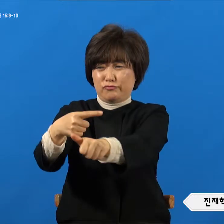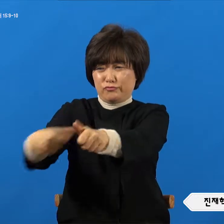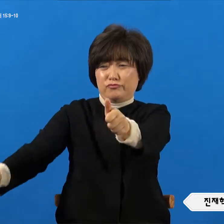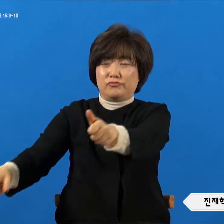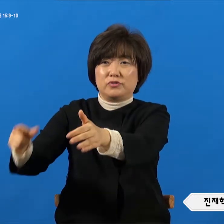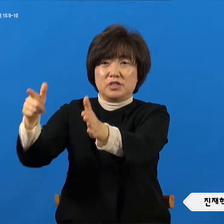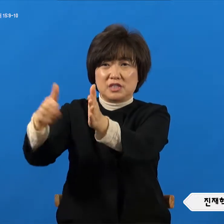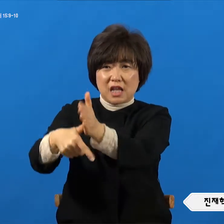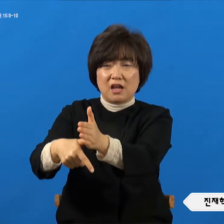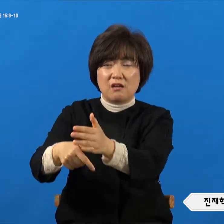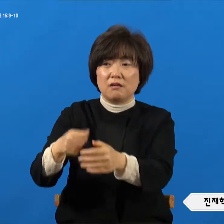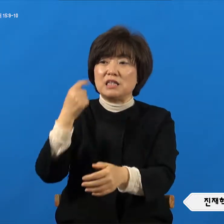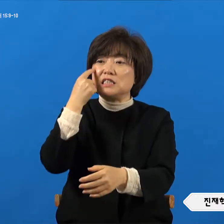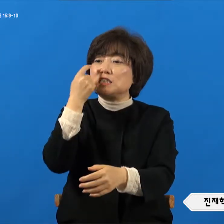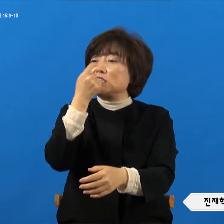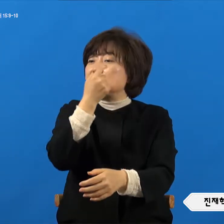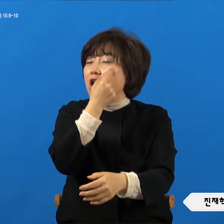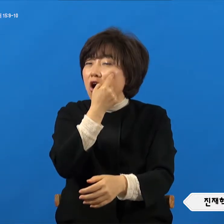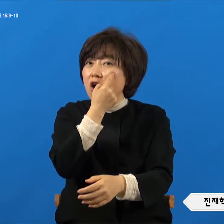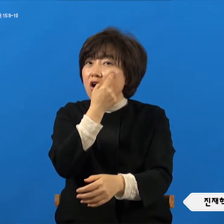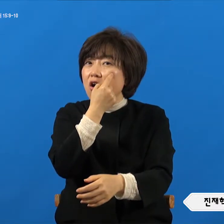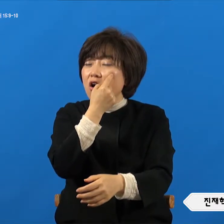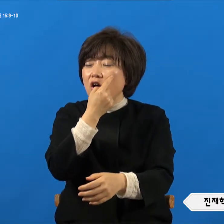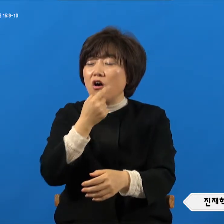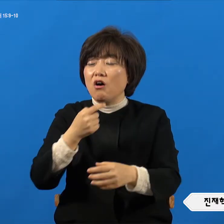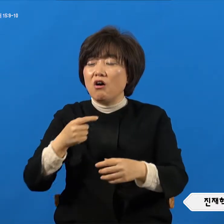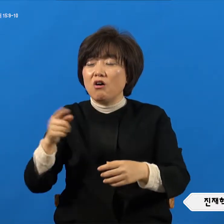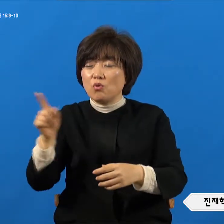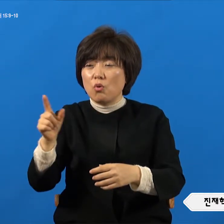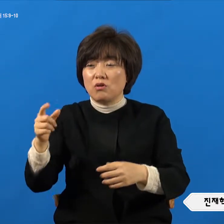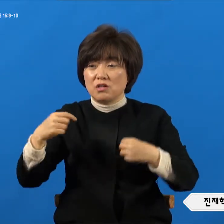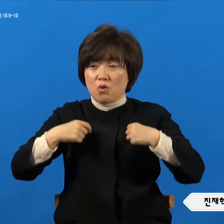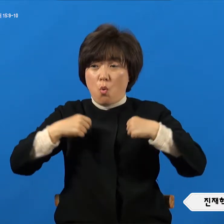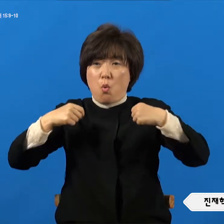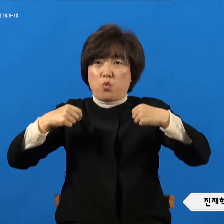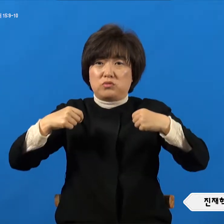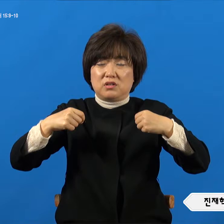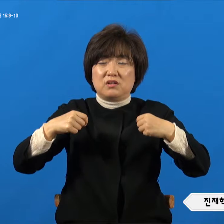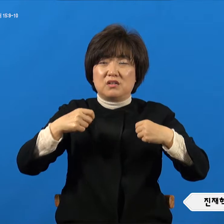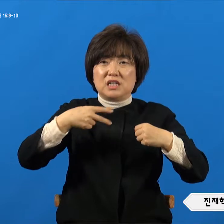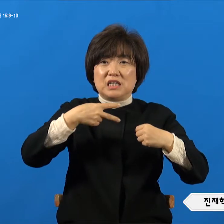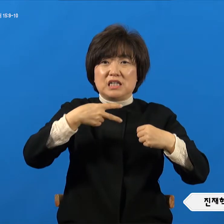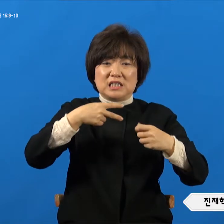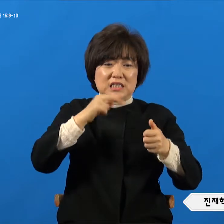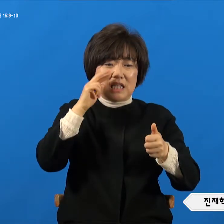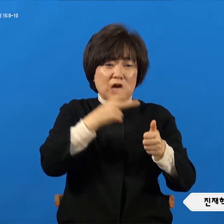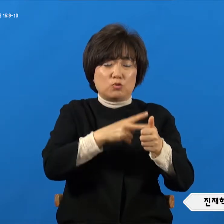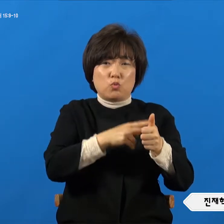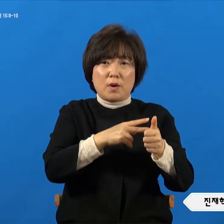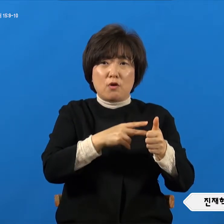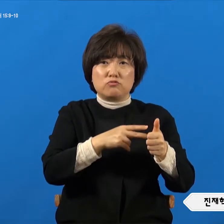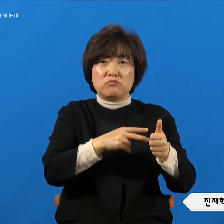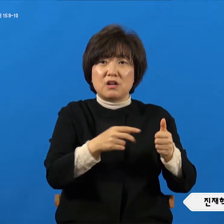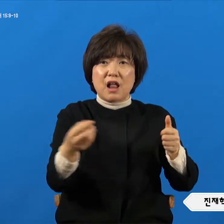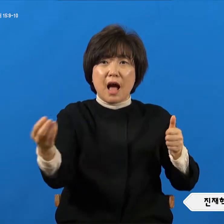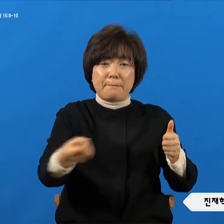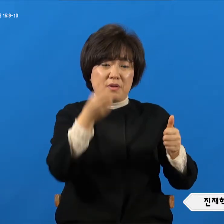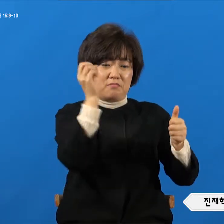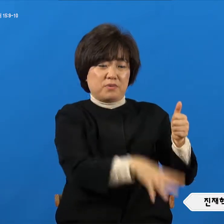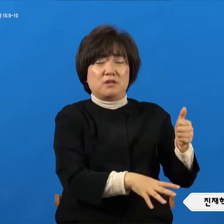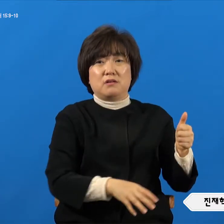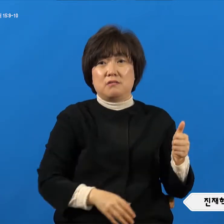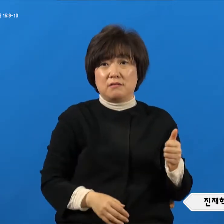현장의 증거로 그들이 던진 겉옷을 이 사도 바울 앞에